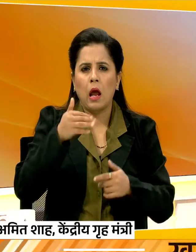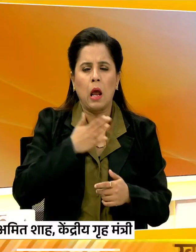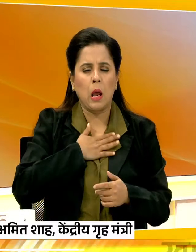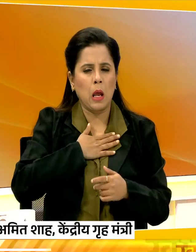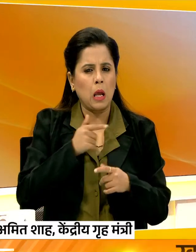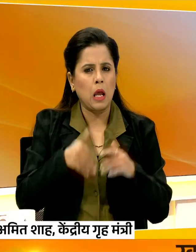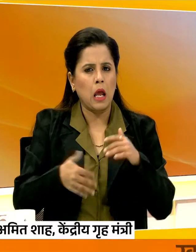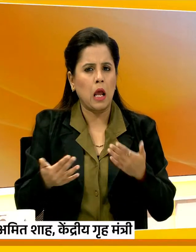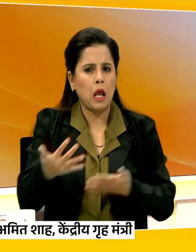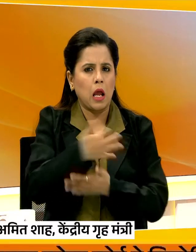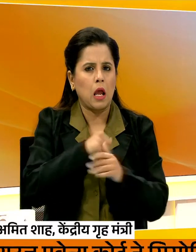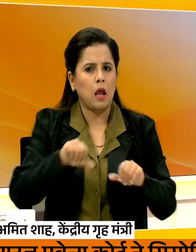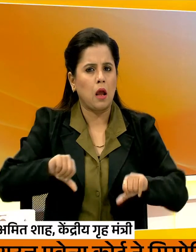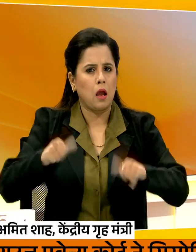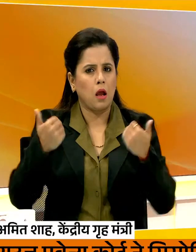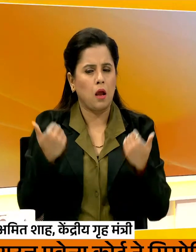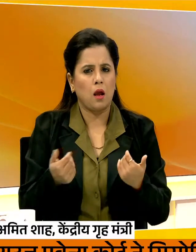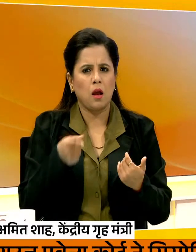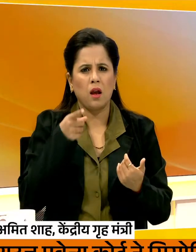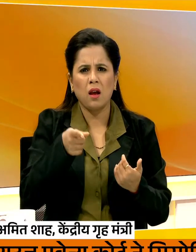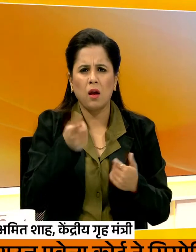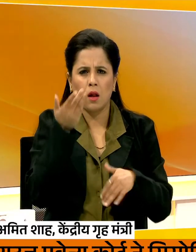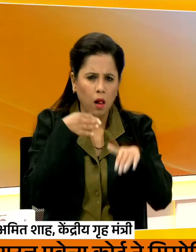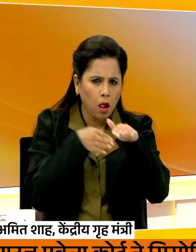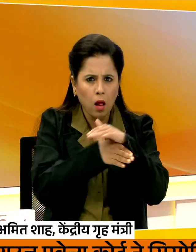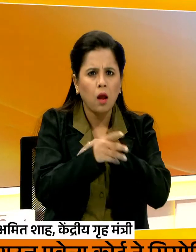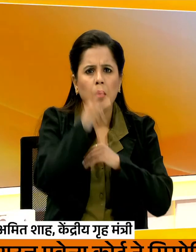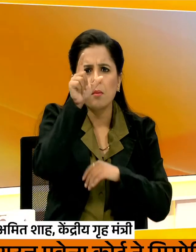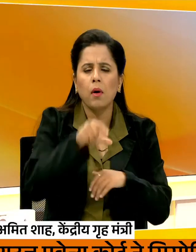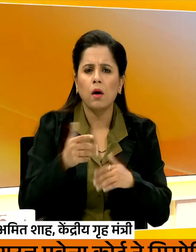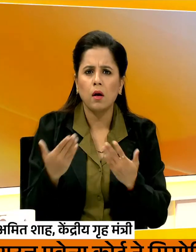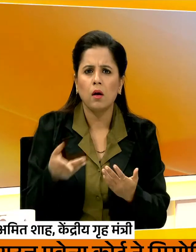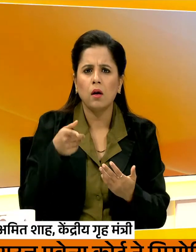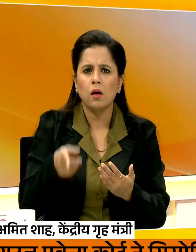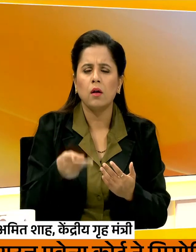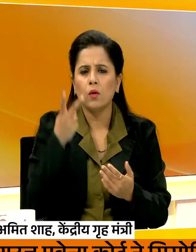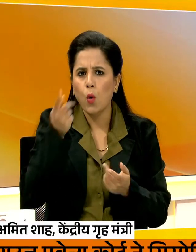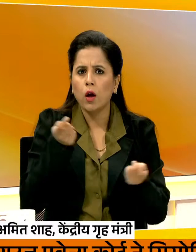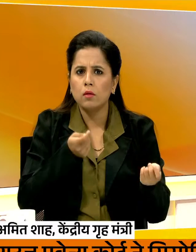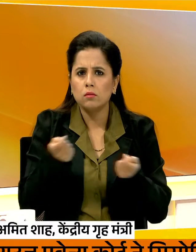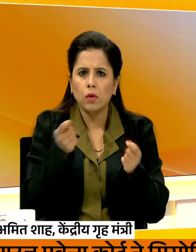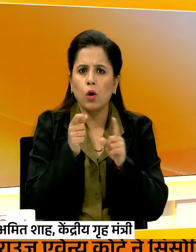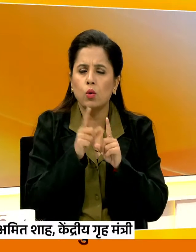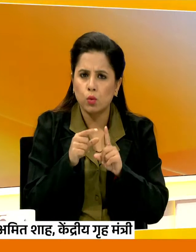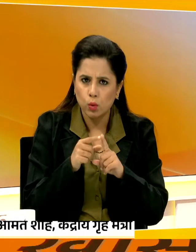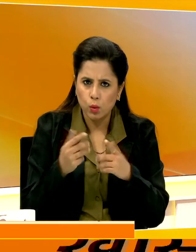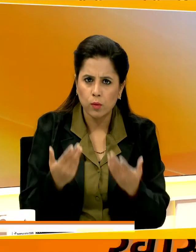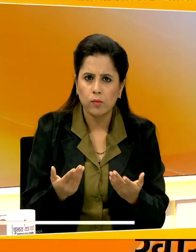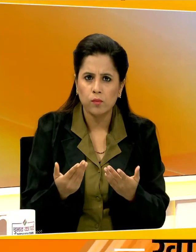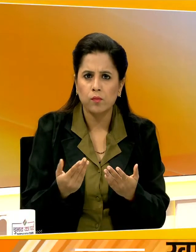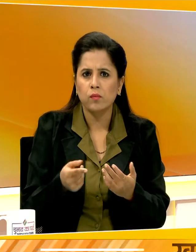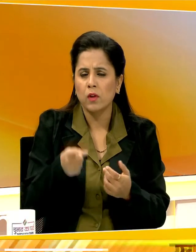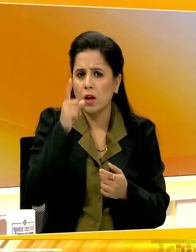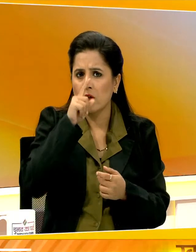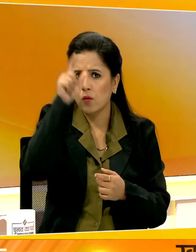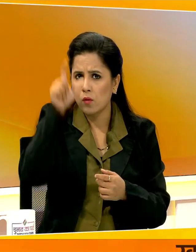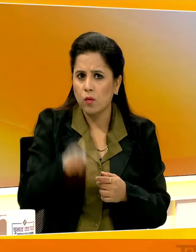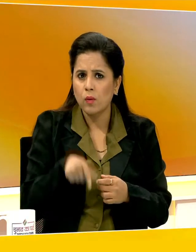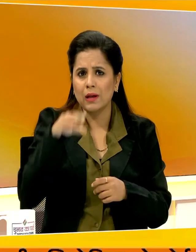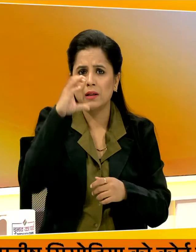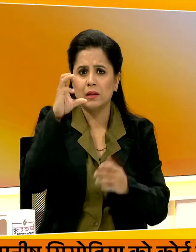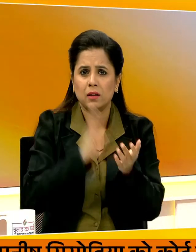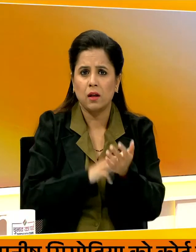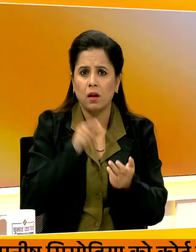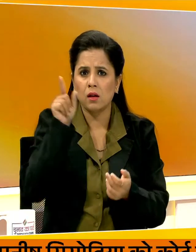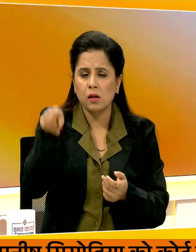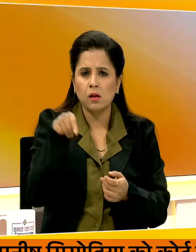के लिए एक घुसपैठिए को संभालने के लिए एक महिला मुख्यमंत्री के